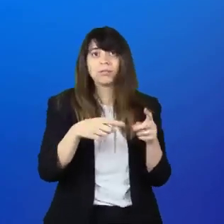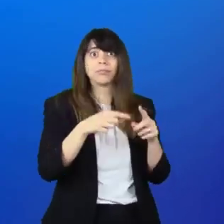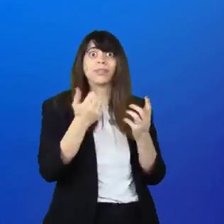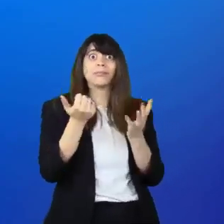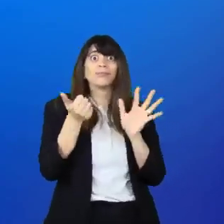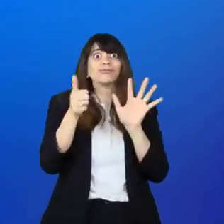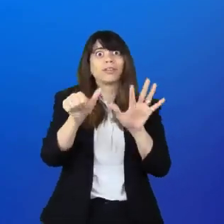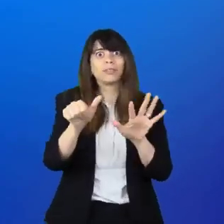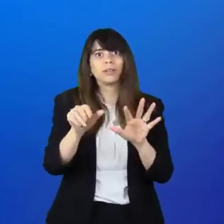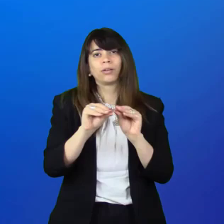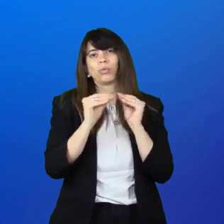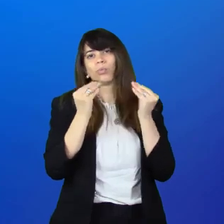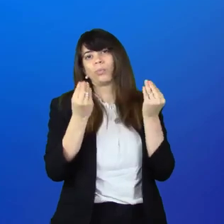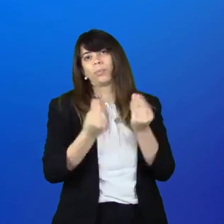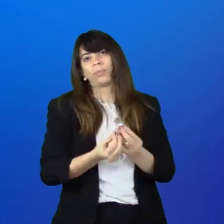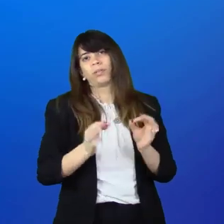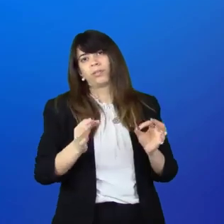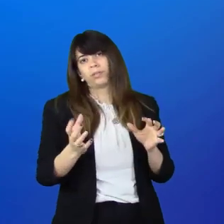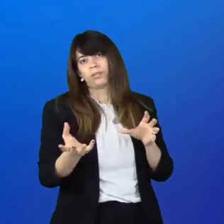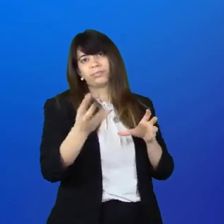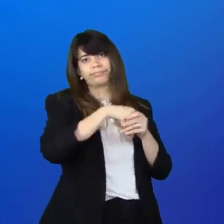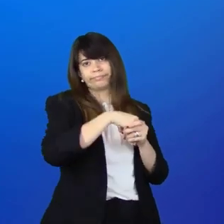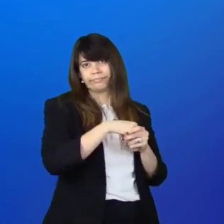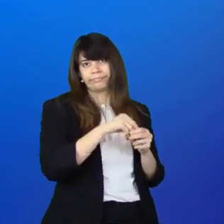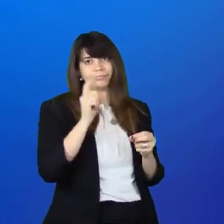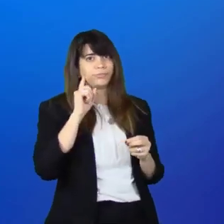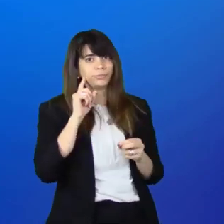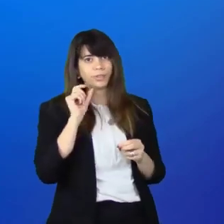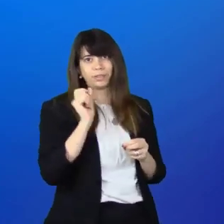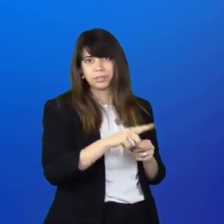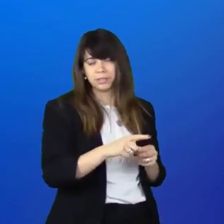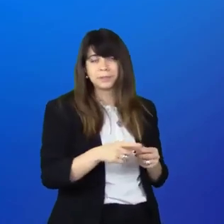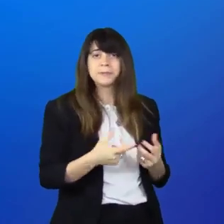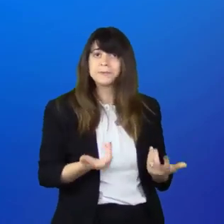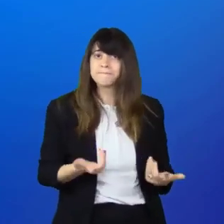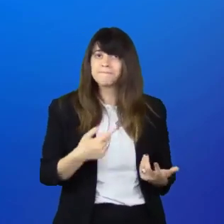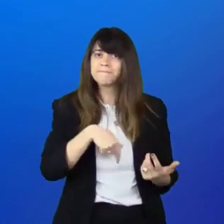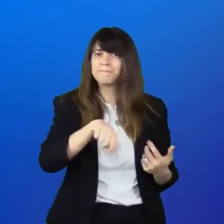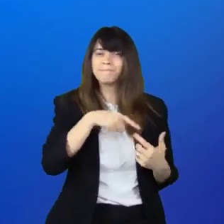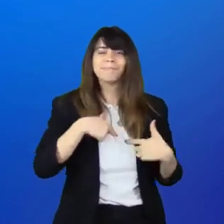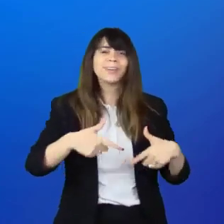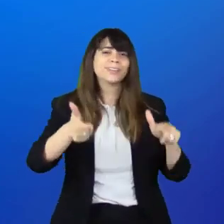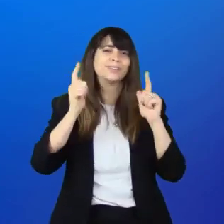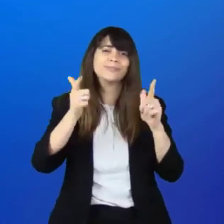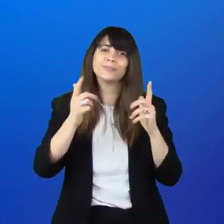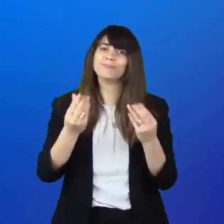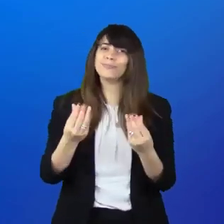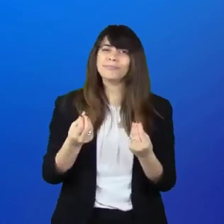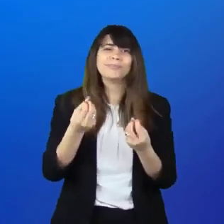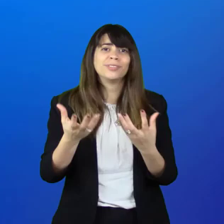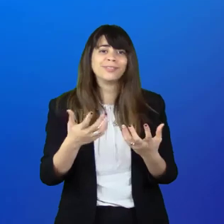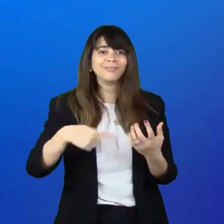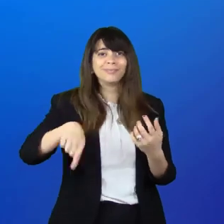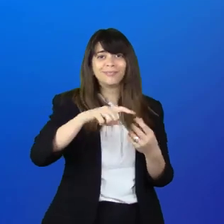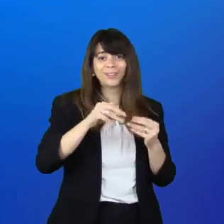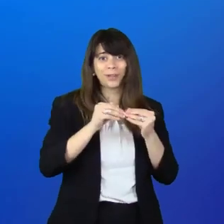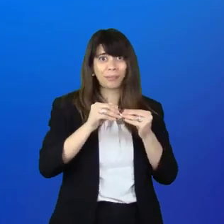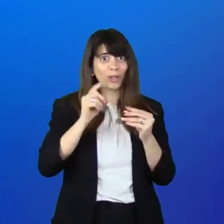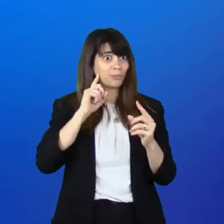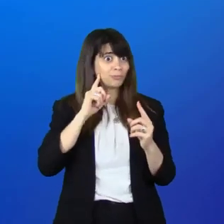solamente sordos, pero éramos integrados con oyentes también. Luego, en sexto año, ya era completamente integrado con oyentes.